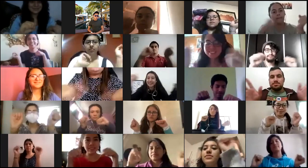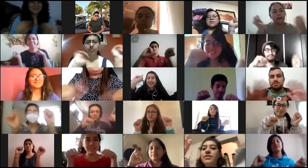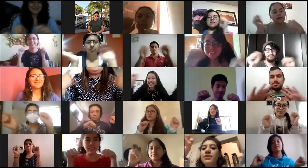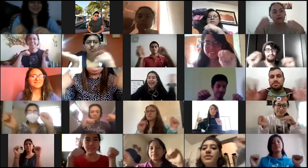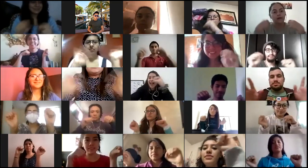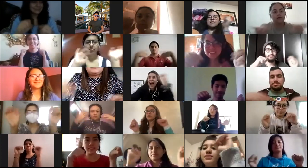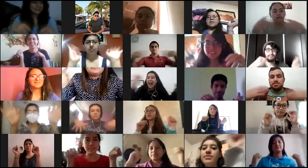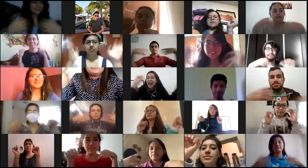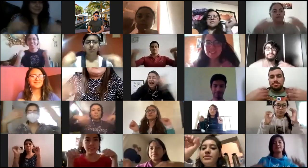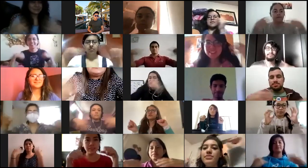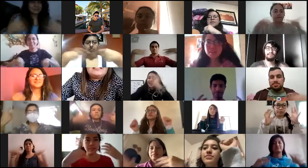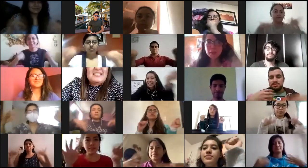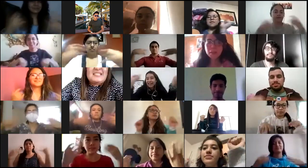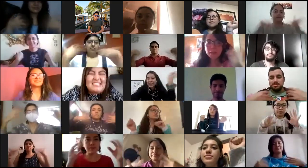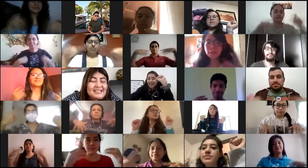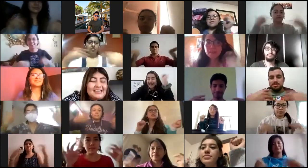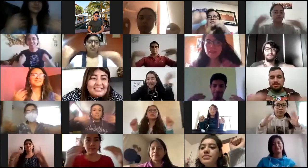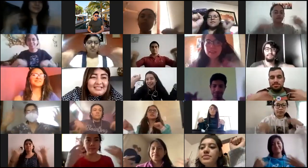Sacudimos. ¿Sí empiezan a sentir caliente?